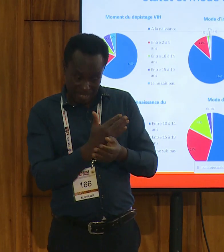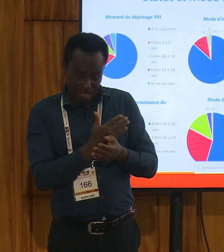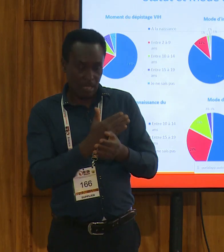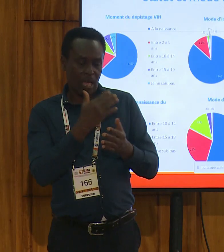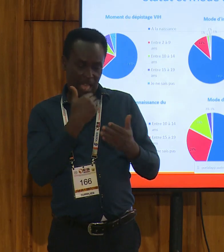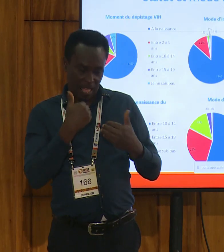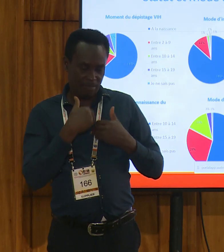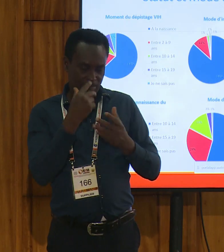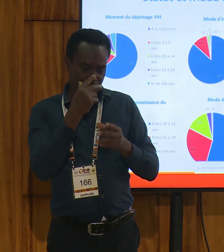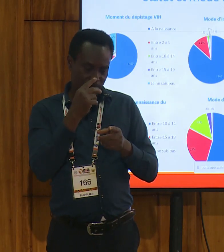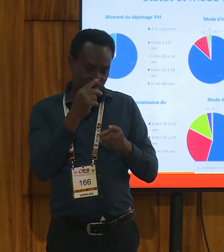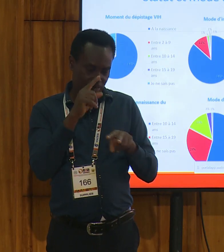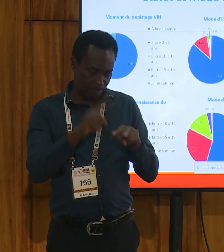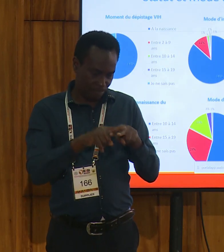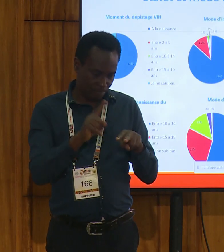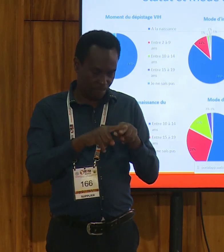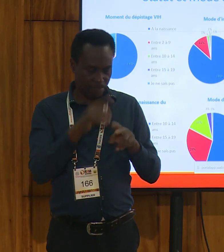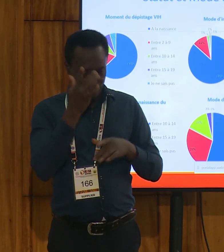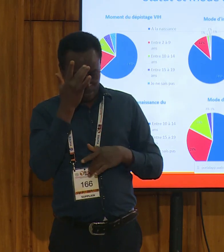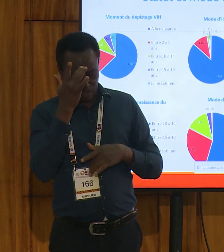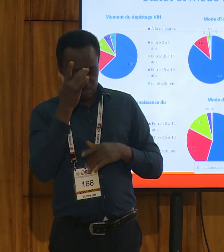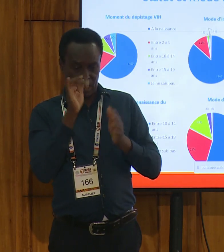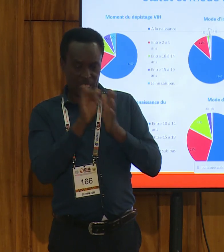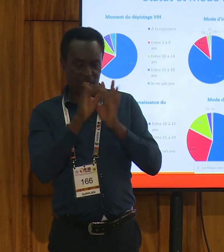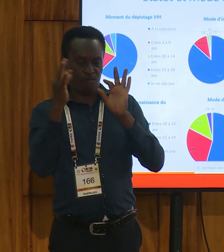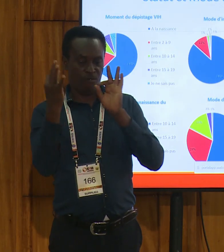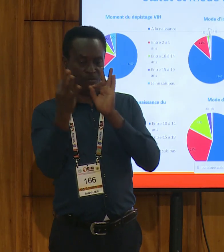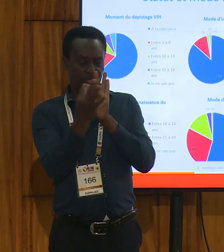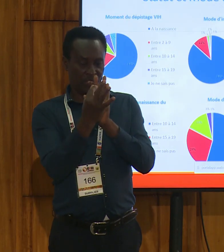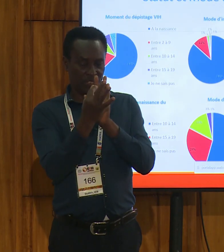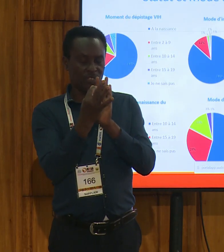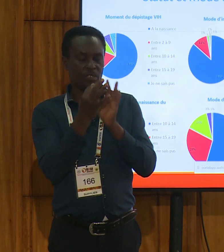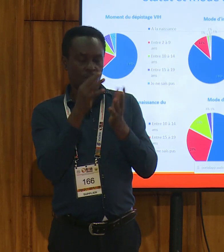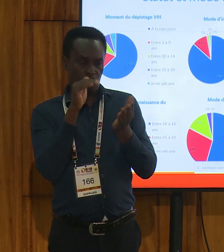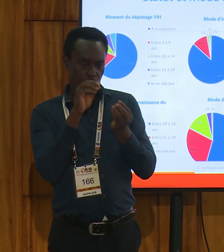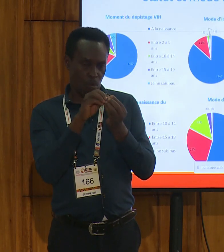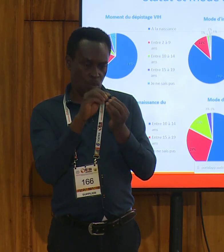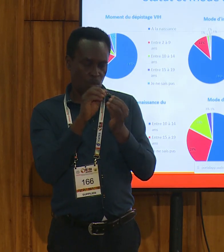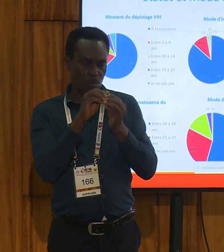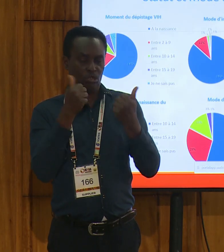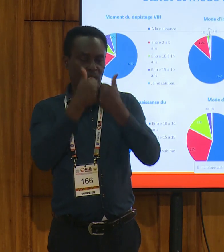mais aussi ils font face à des défis dans leur vie.